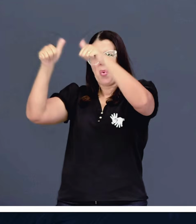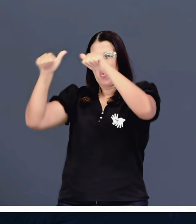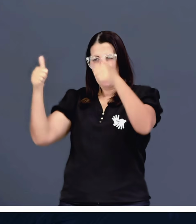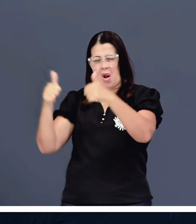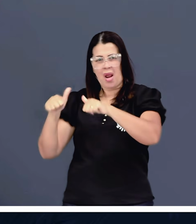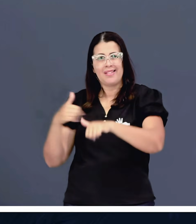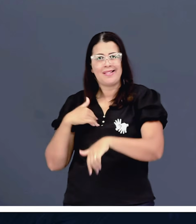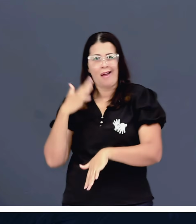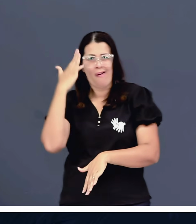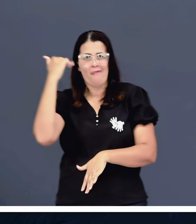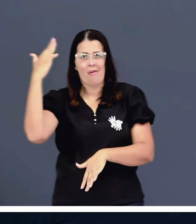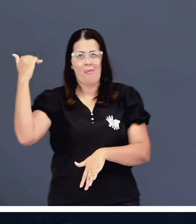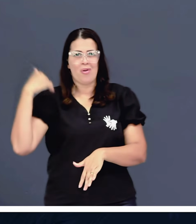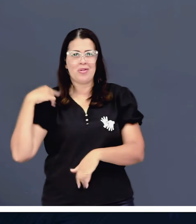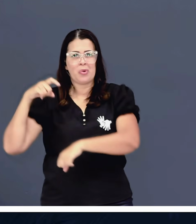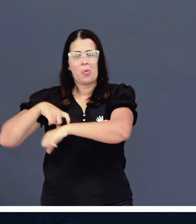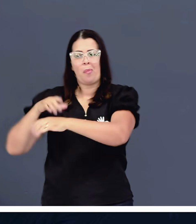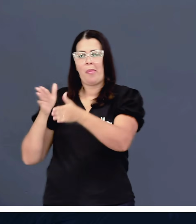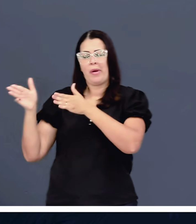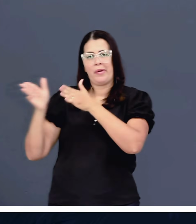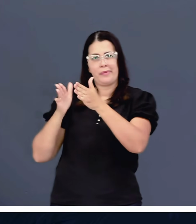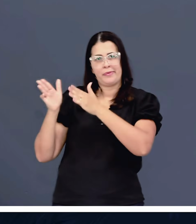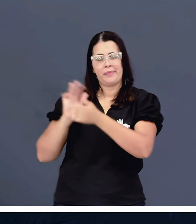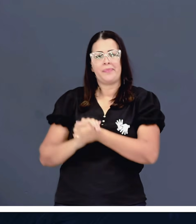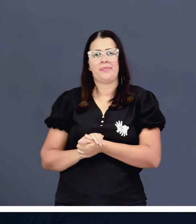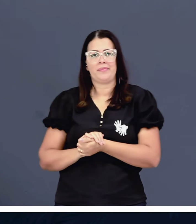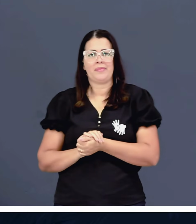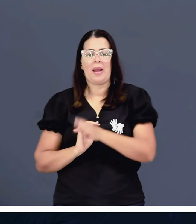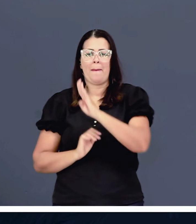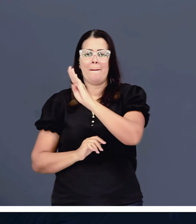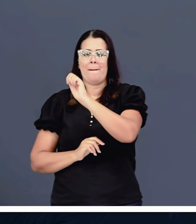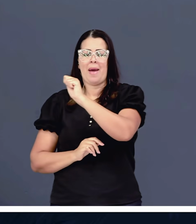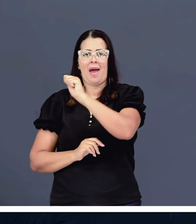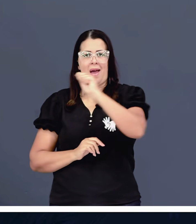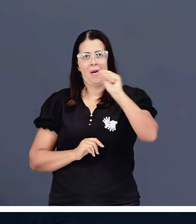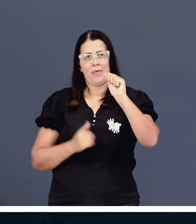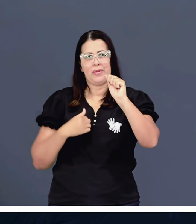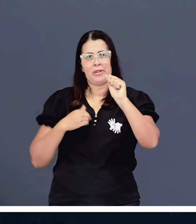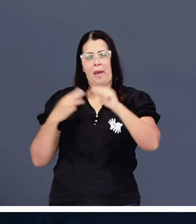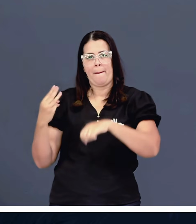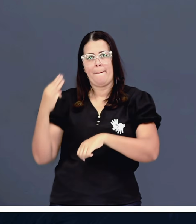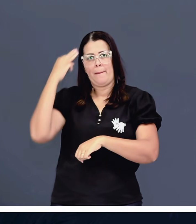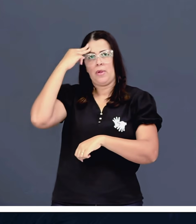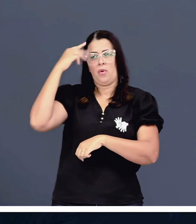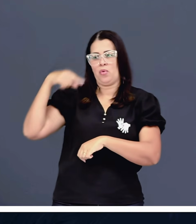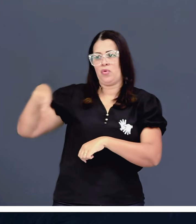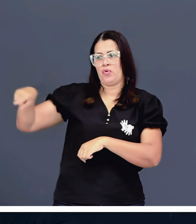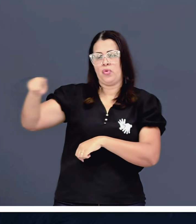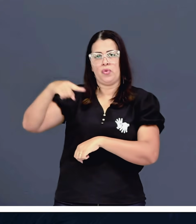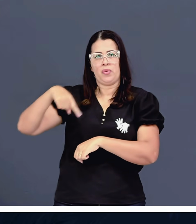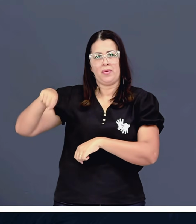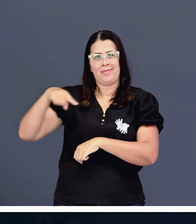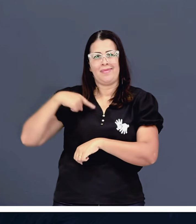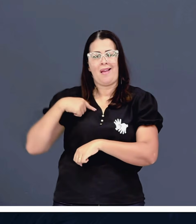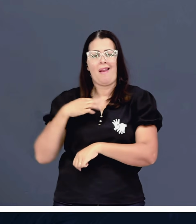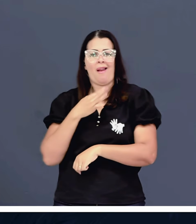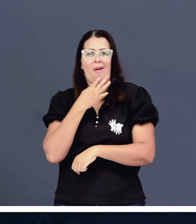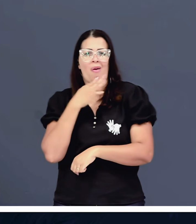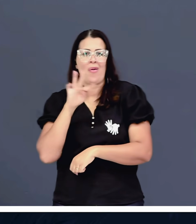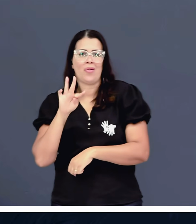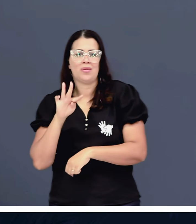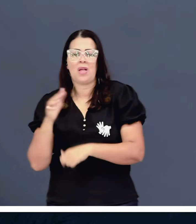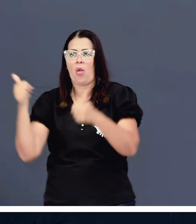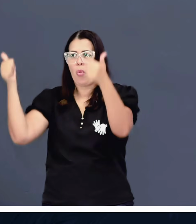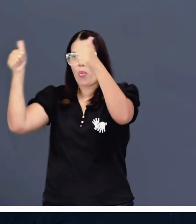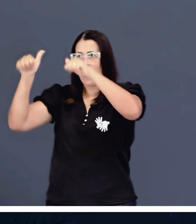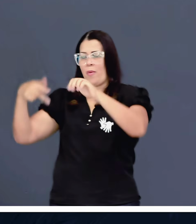muito famosas na época. Baal, que na mitologia dos sidônios era conhecido como Deus